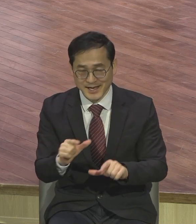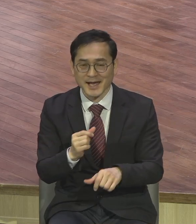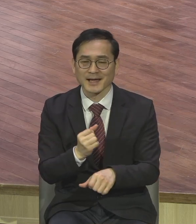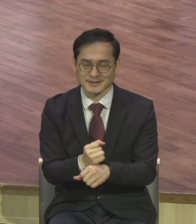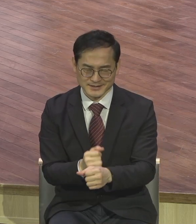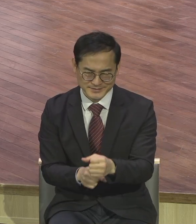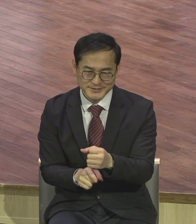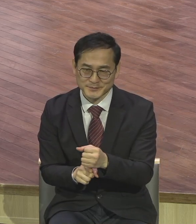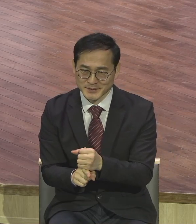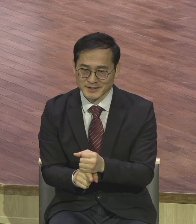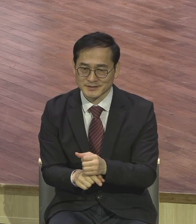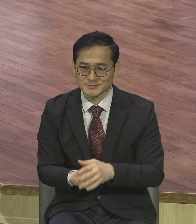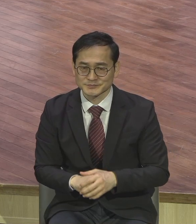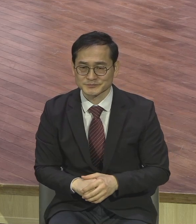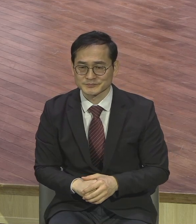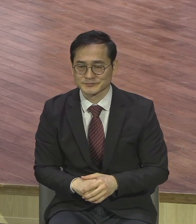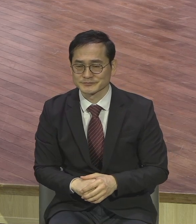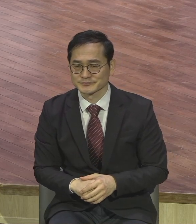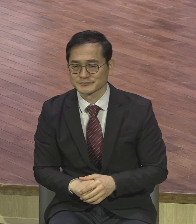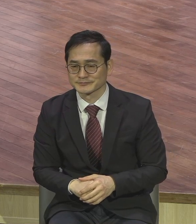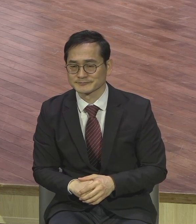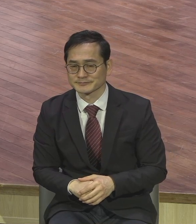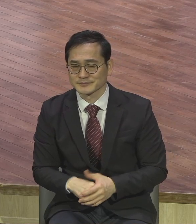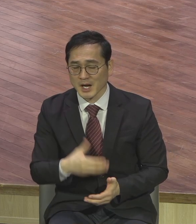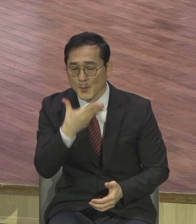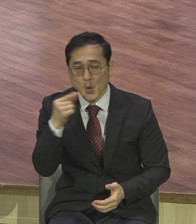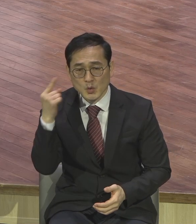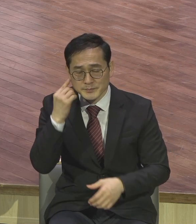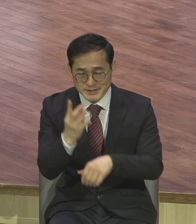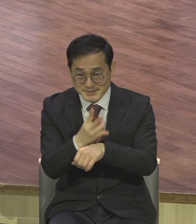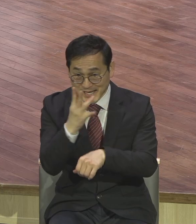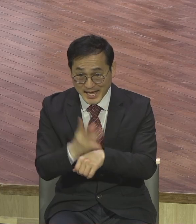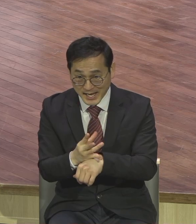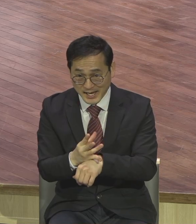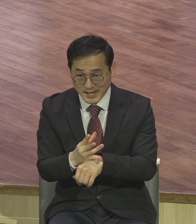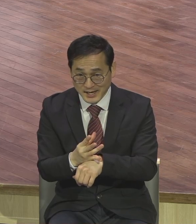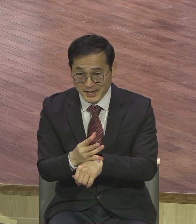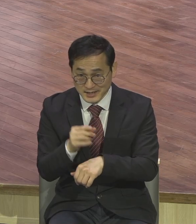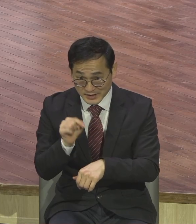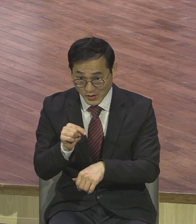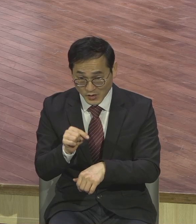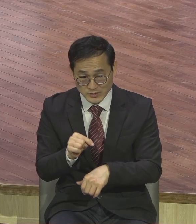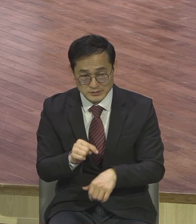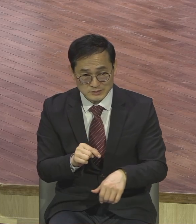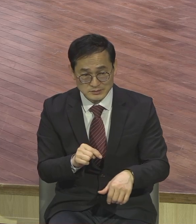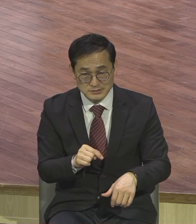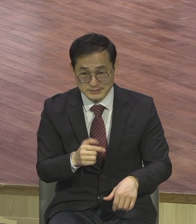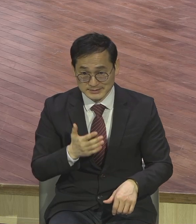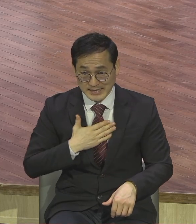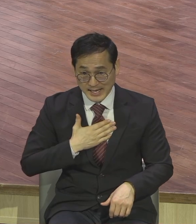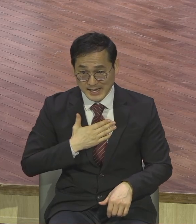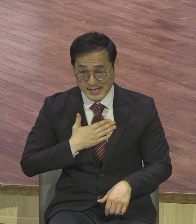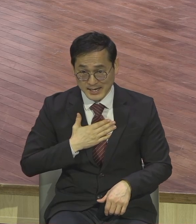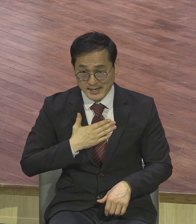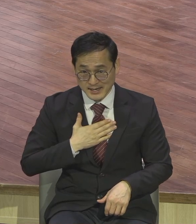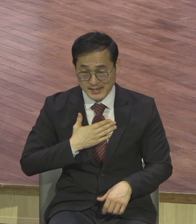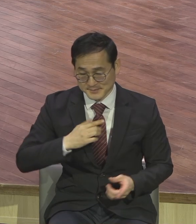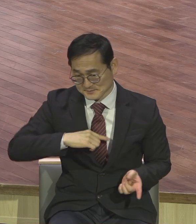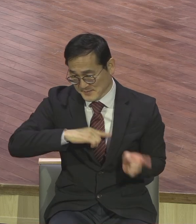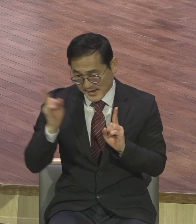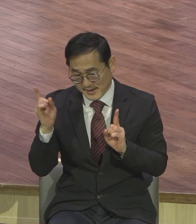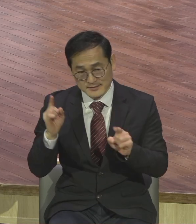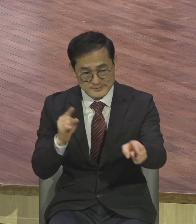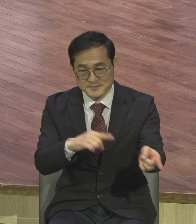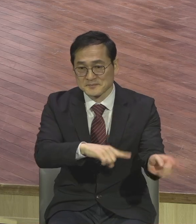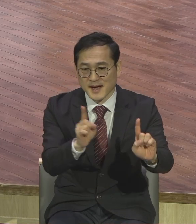이런 올인의 삶 복음 24의 이 삶은요 상대방뿐만 아니라 자기 자신이 살아나요. 자기